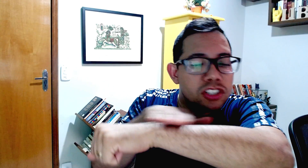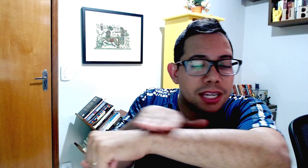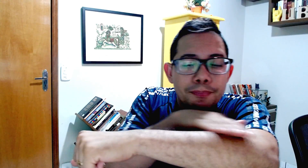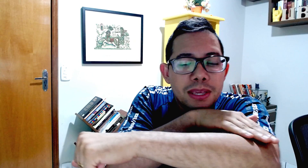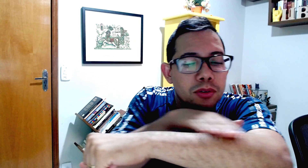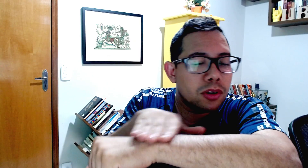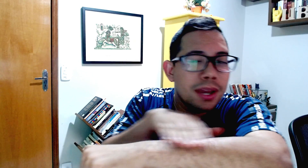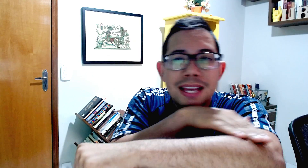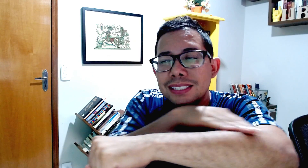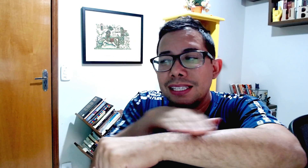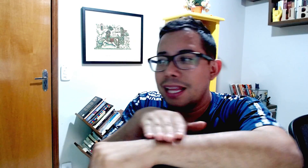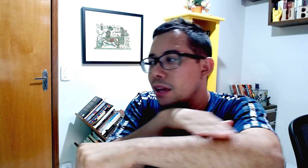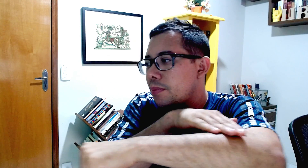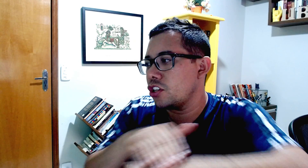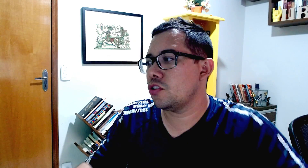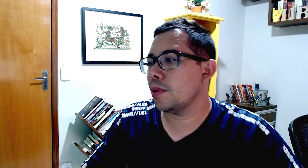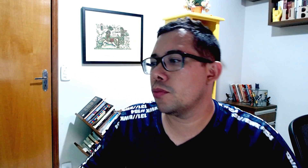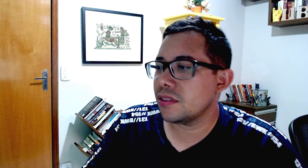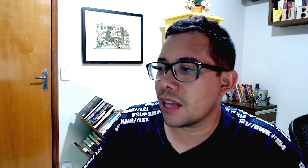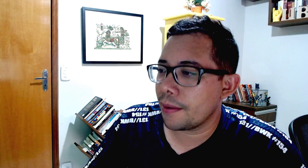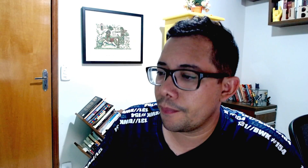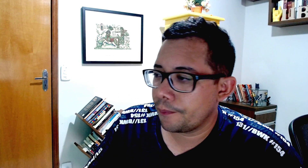tinha pelo. Então é essa a ideia para a gente memorizar.